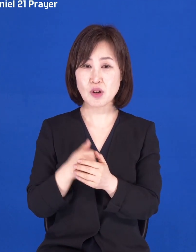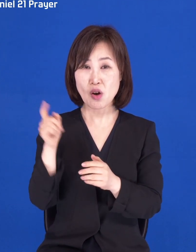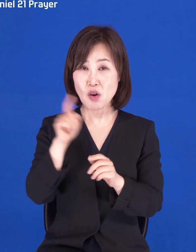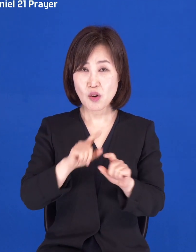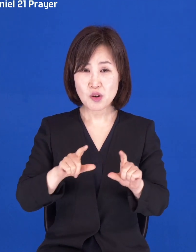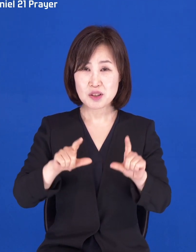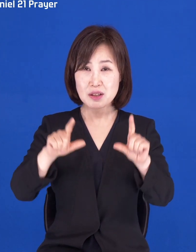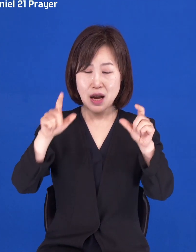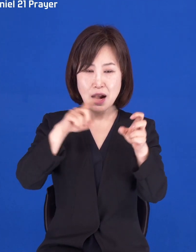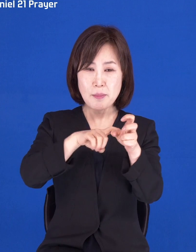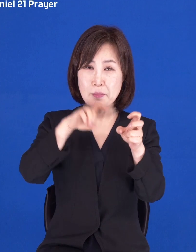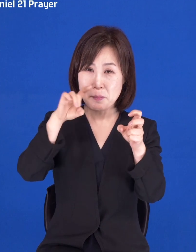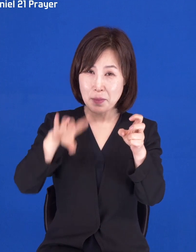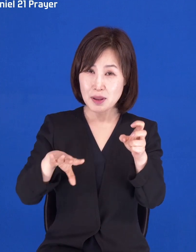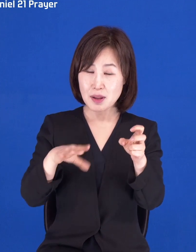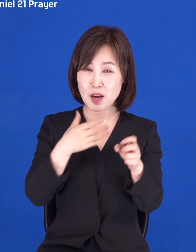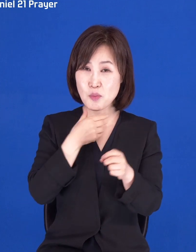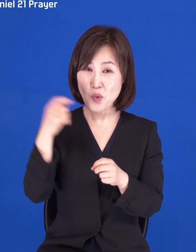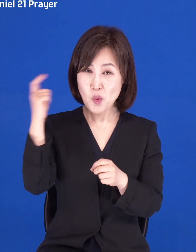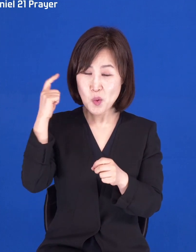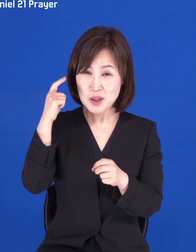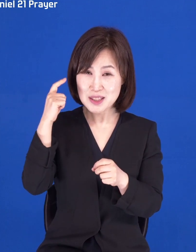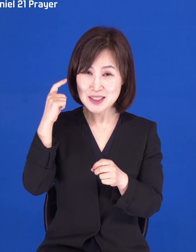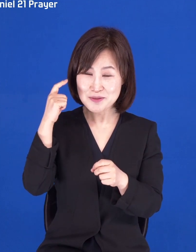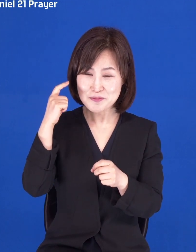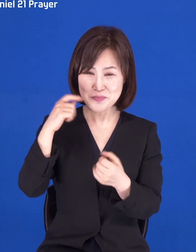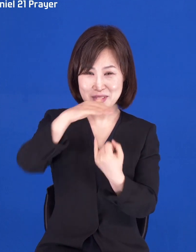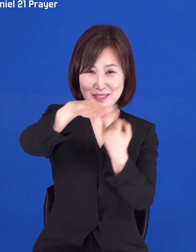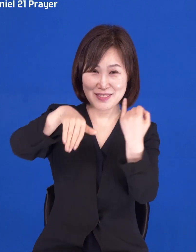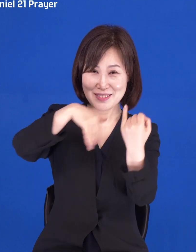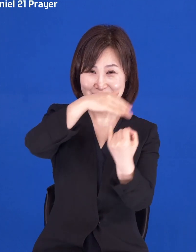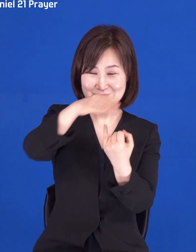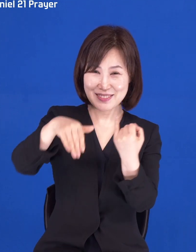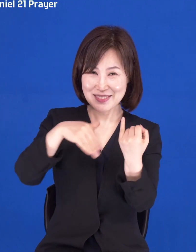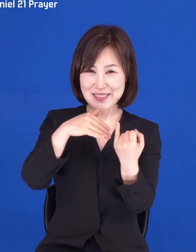날에는 마태복음에 나오는 10처녀 비유를 들려주셨는데요.